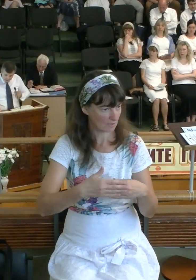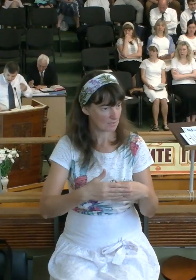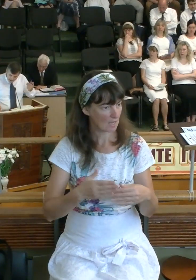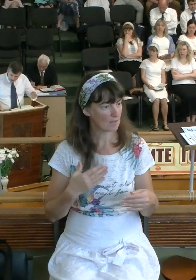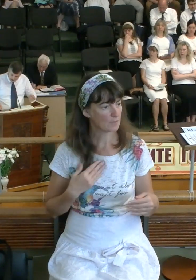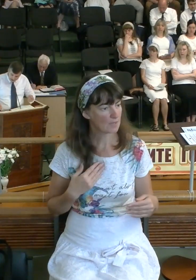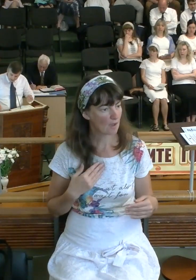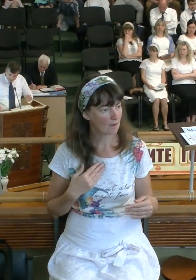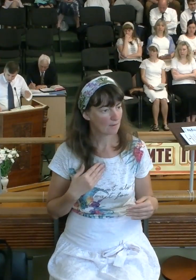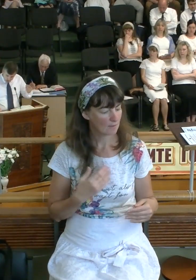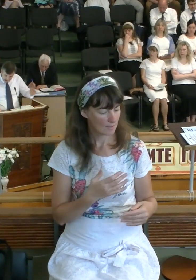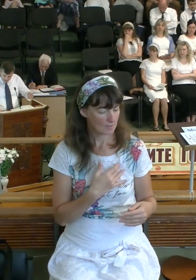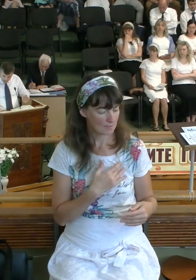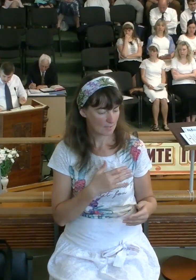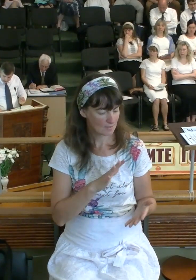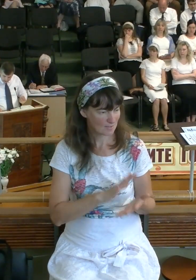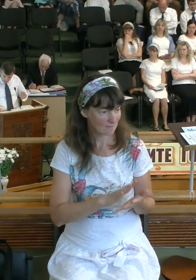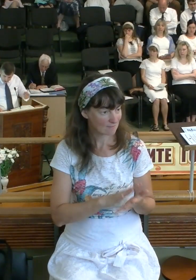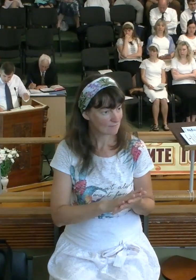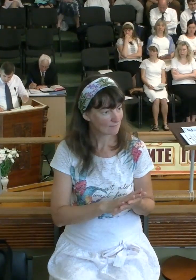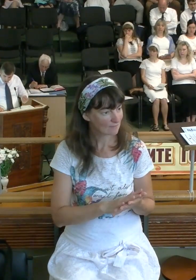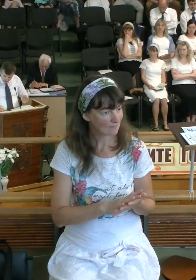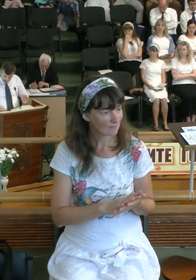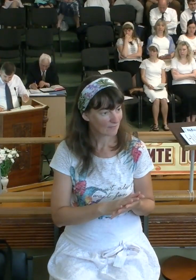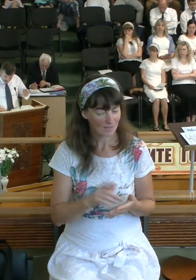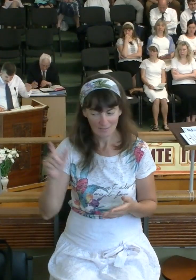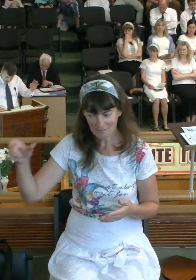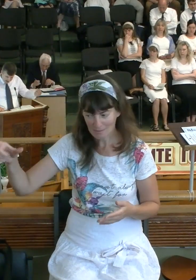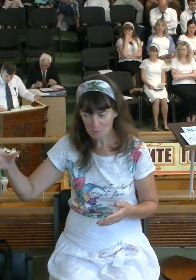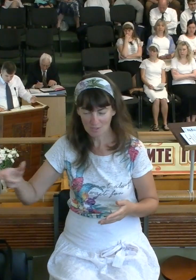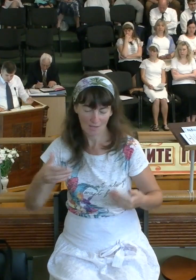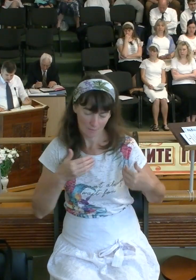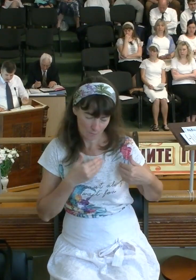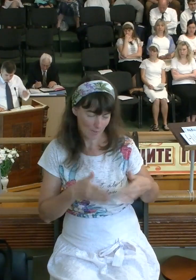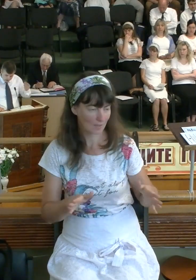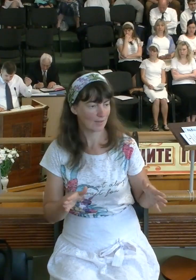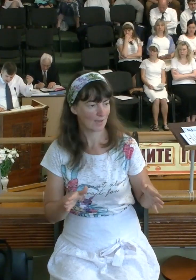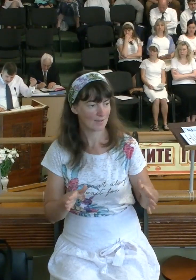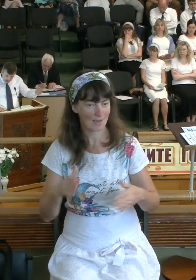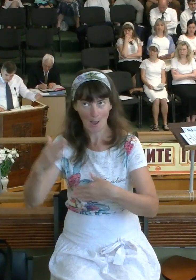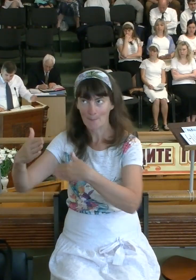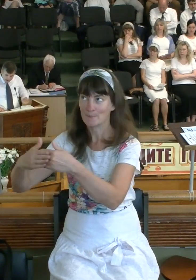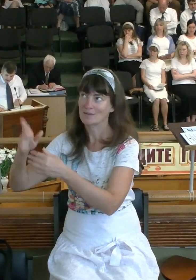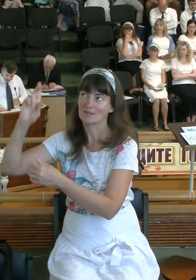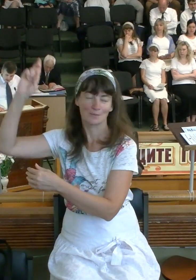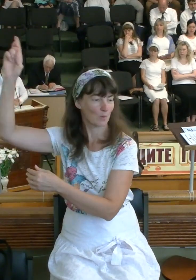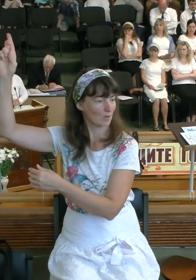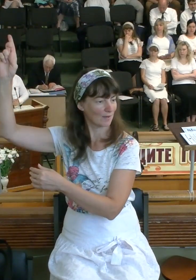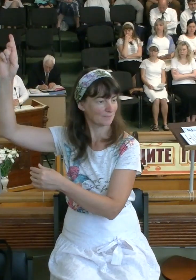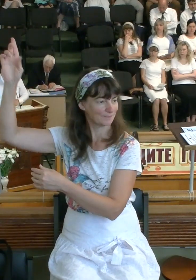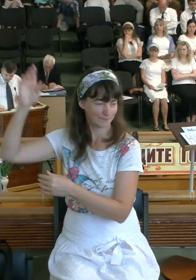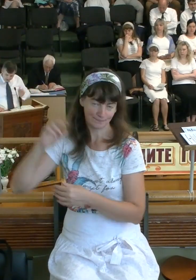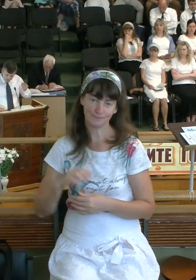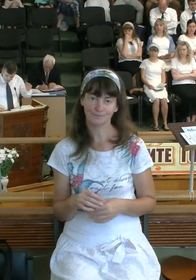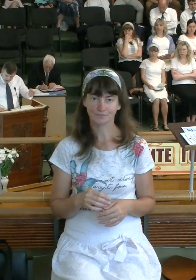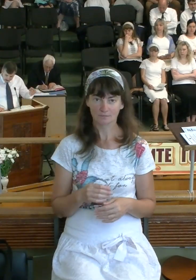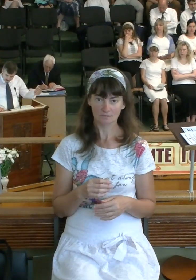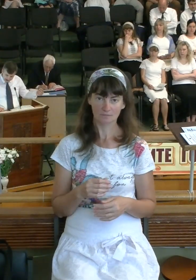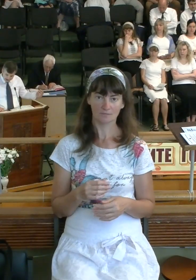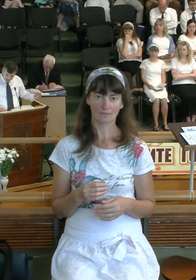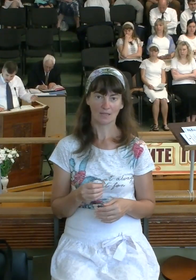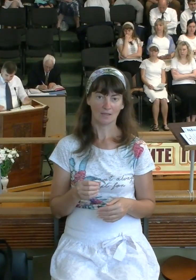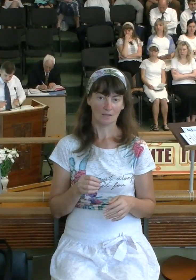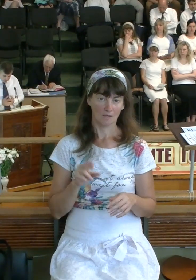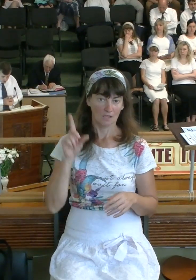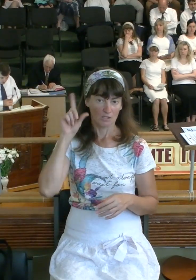совершал покаяние. Числа 5, глава 1, 2 стих. «И сказал Господь Моисею, говоря, повели сынам Израилевым